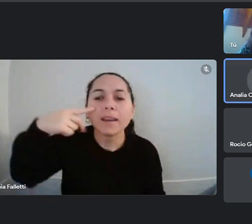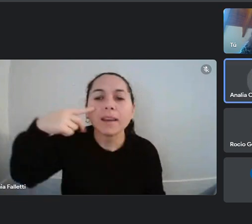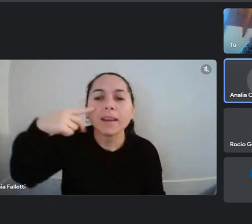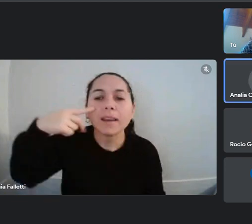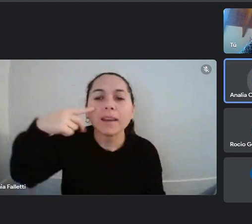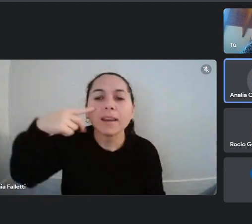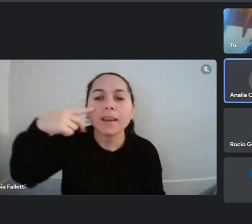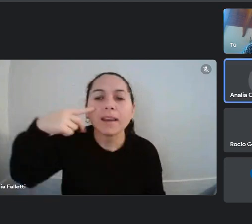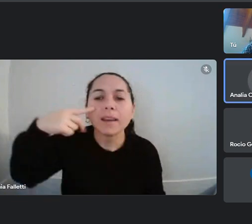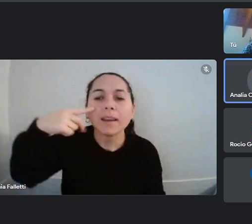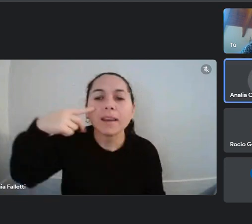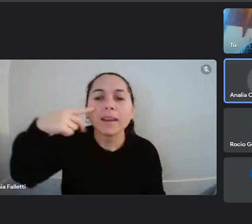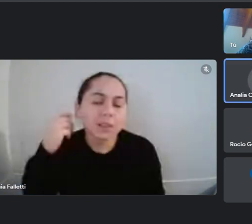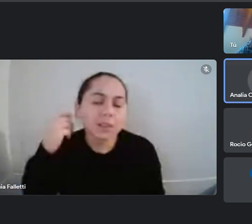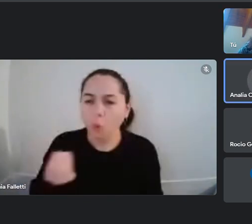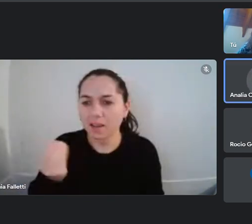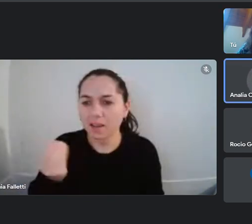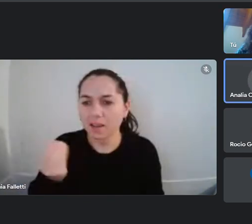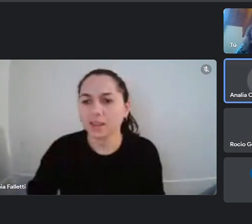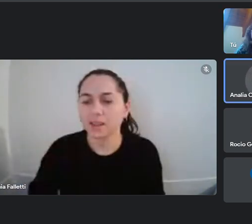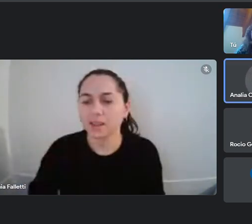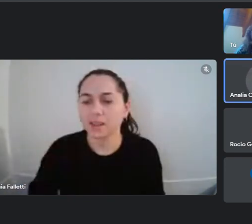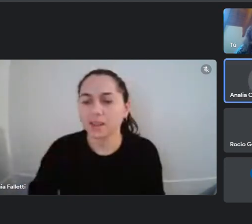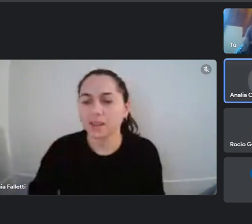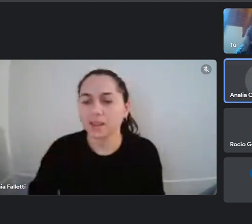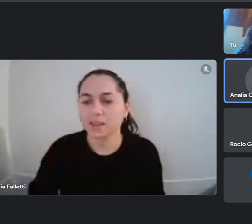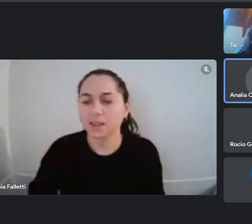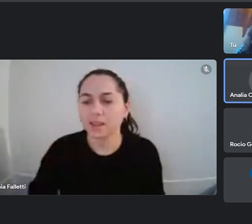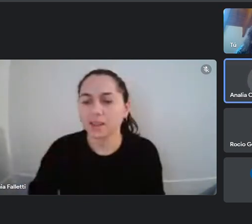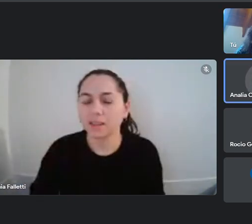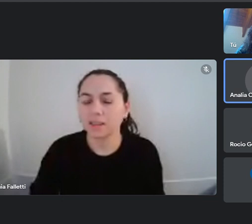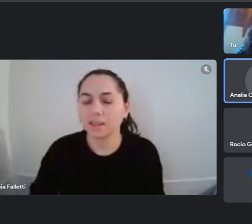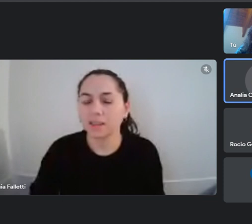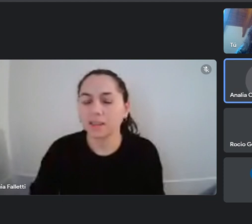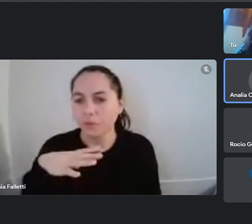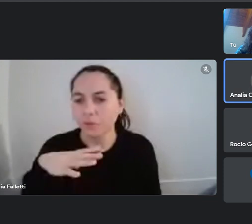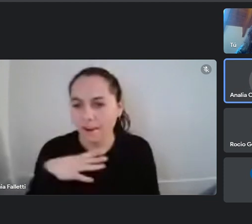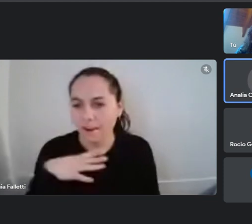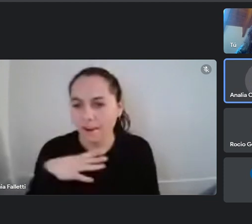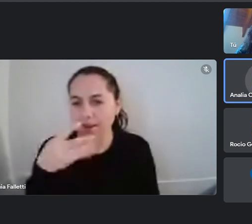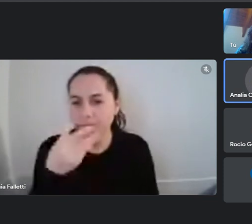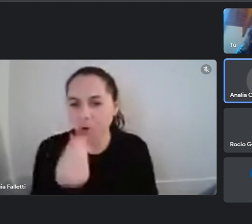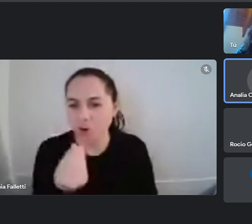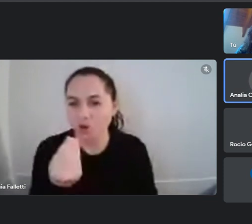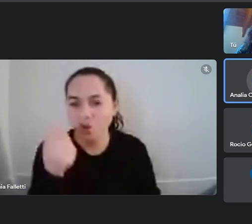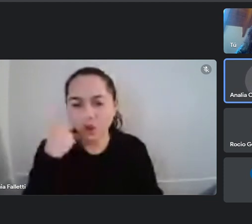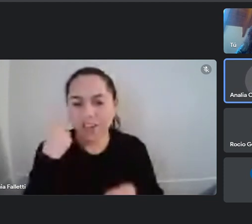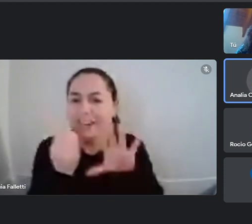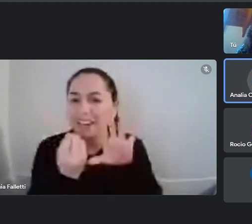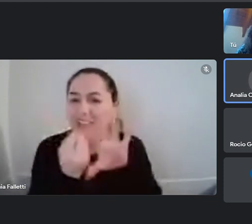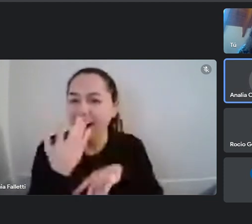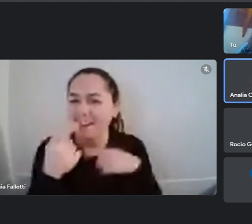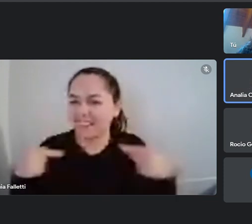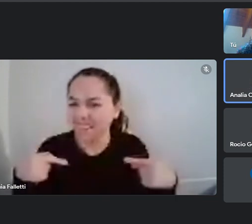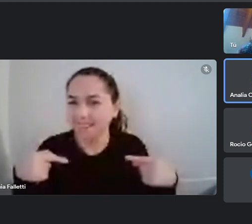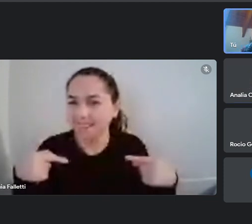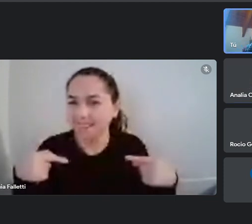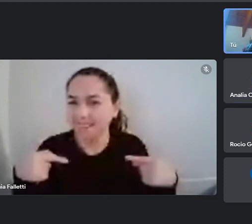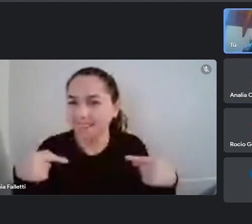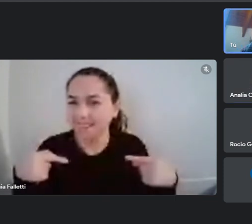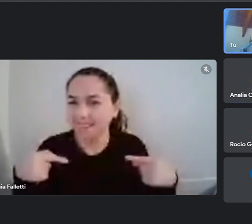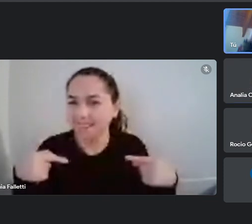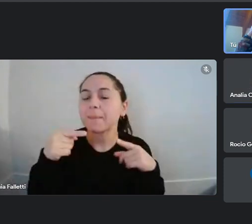La falta de apoyo en crear. Y el que está antes, hay una preposición antes. Claro, entonces después lo